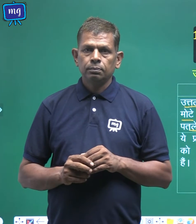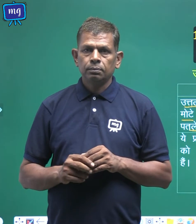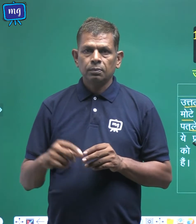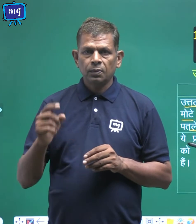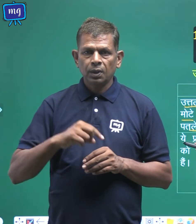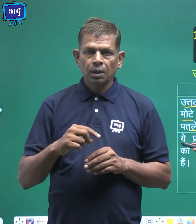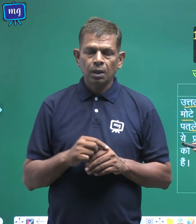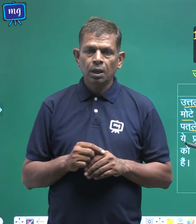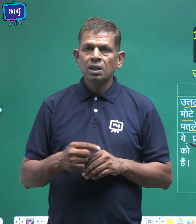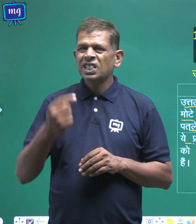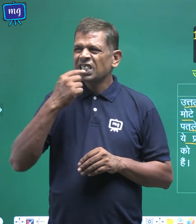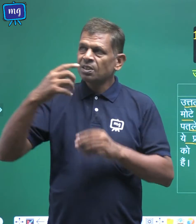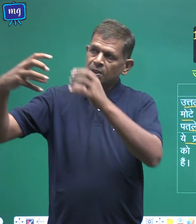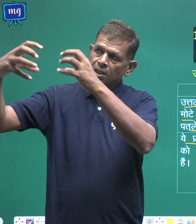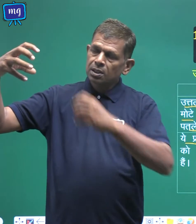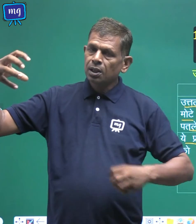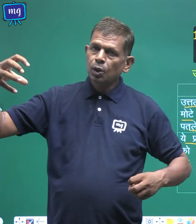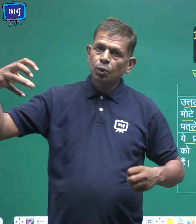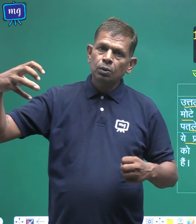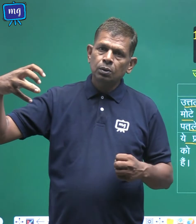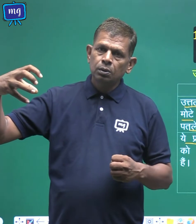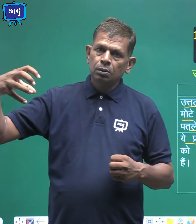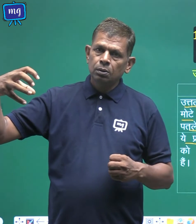ये प्रकाश की किरणों को